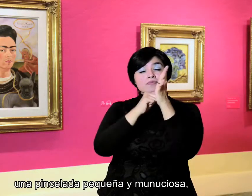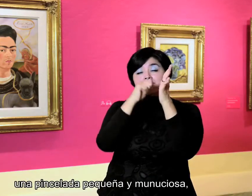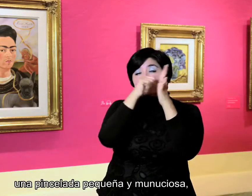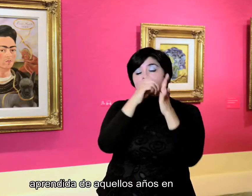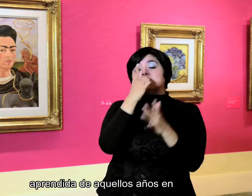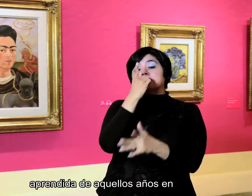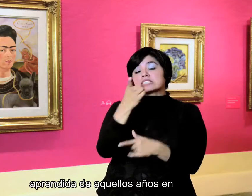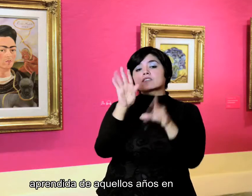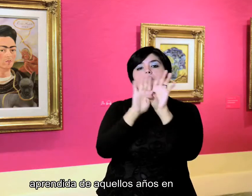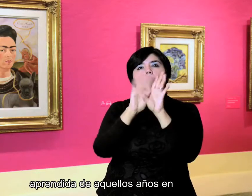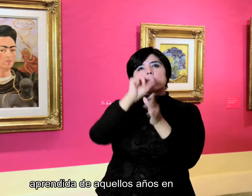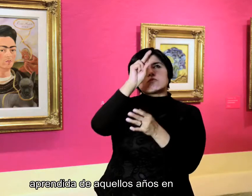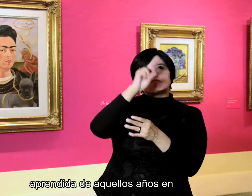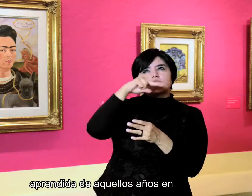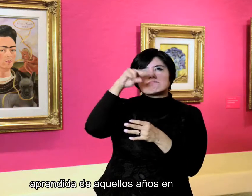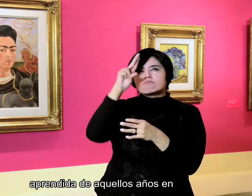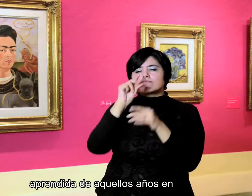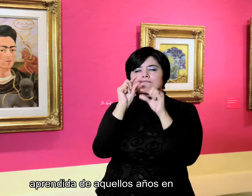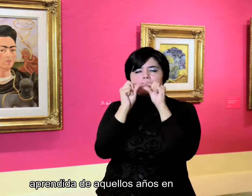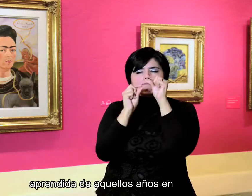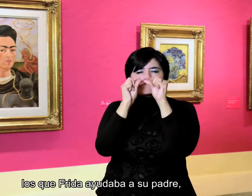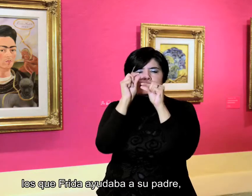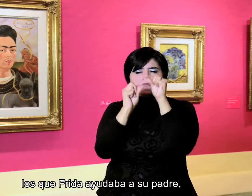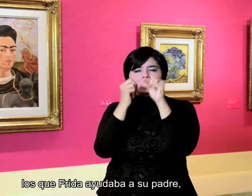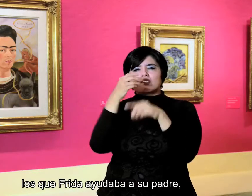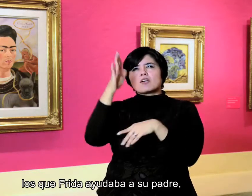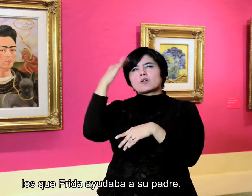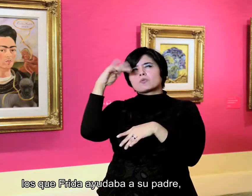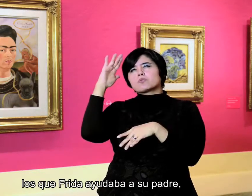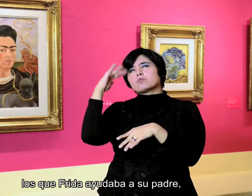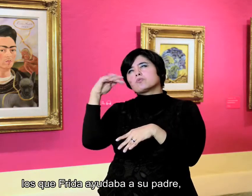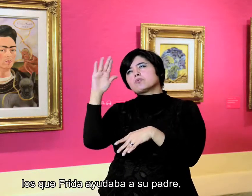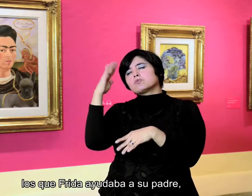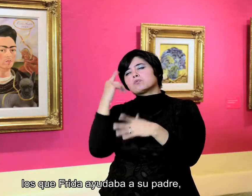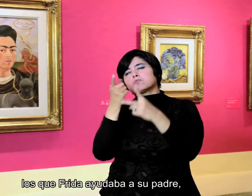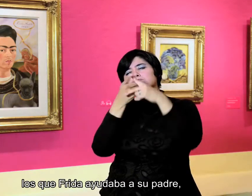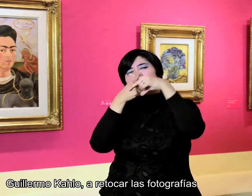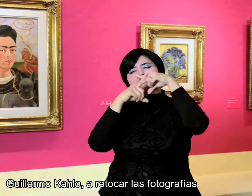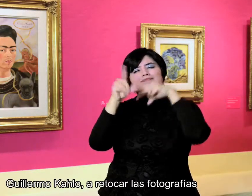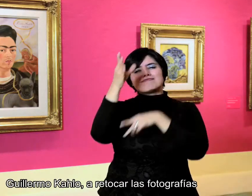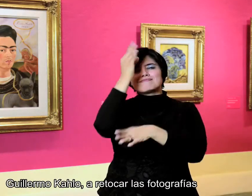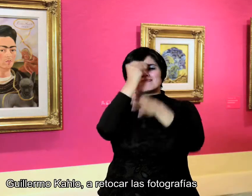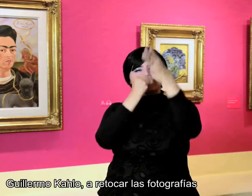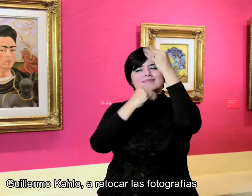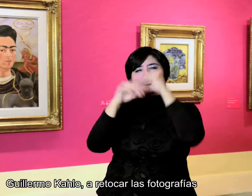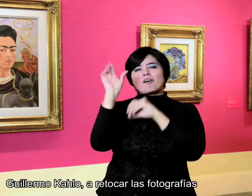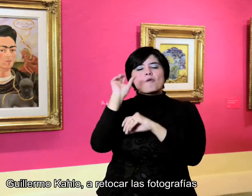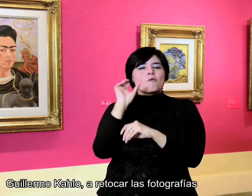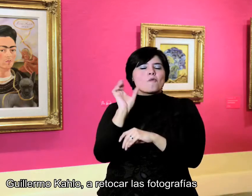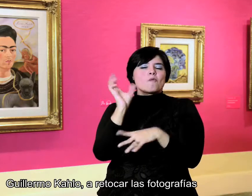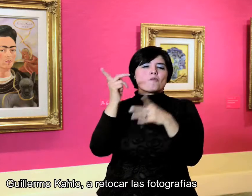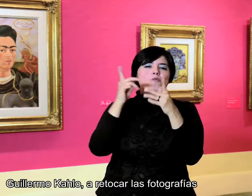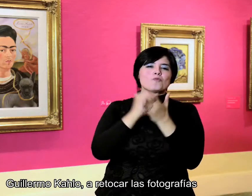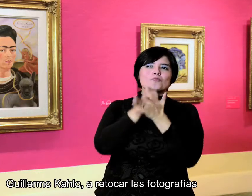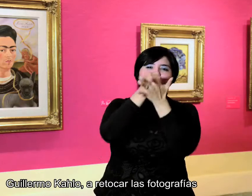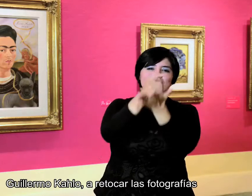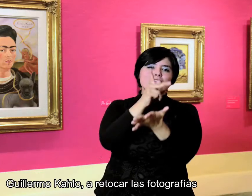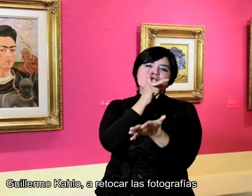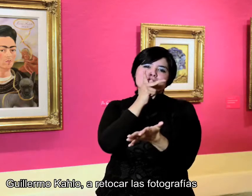minuciosa, aprendida de aquellos años en los que Frida ayudaba a su padre, Guillermo Kahlo, a retocar las fotografías